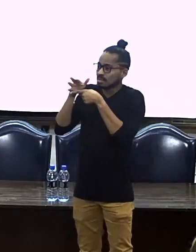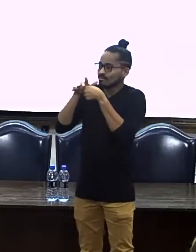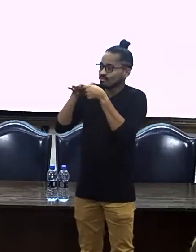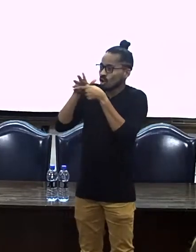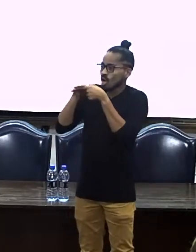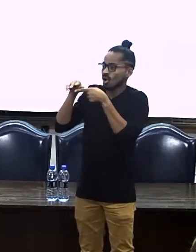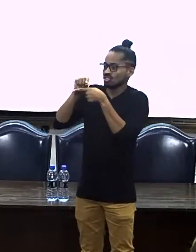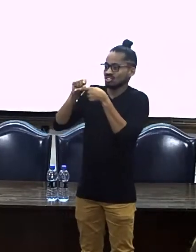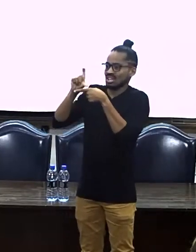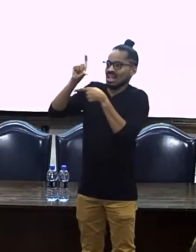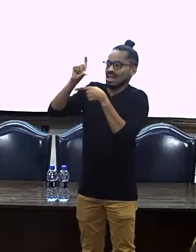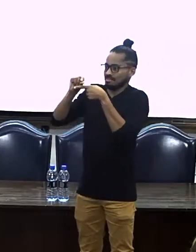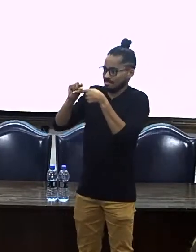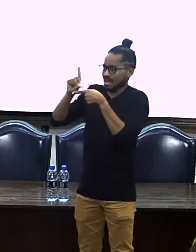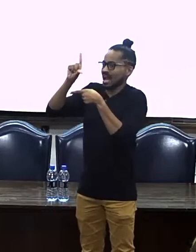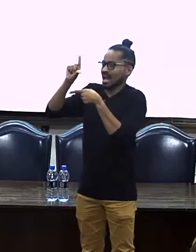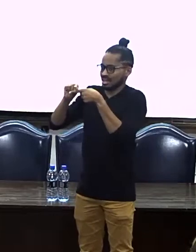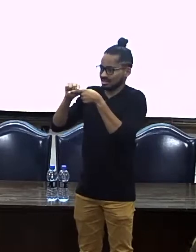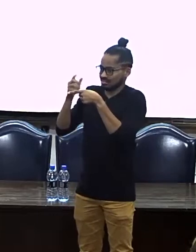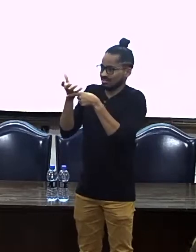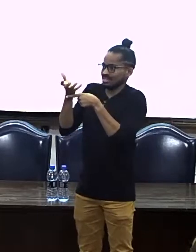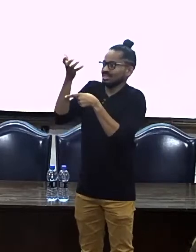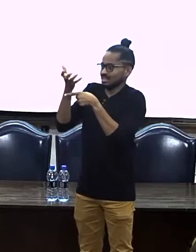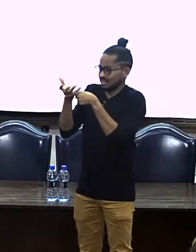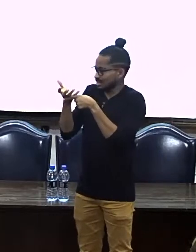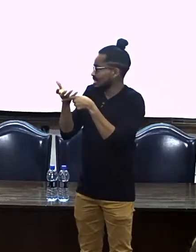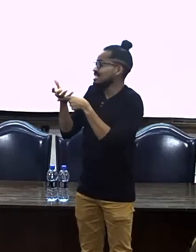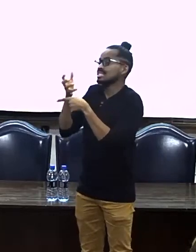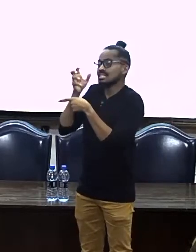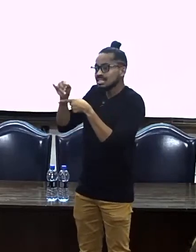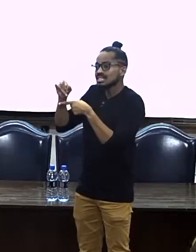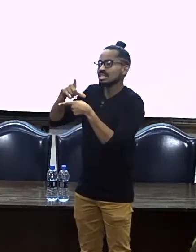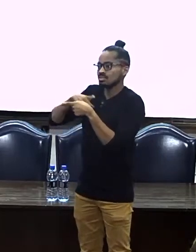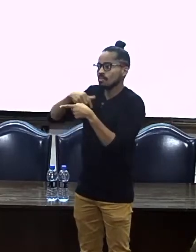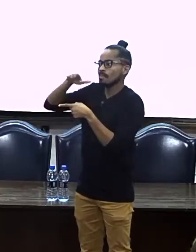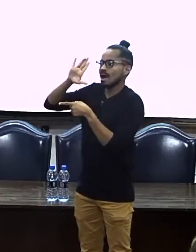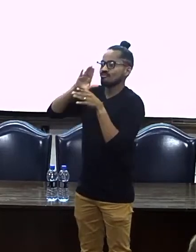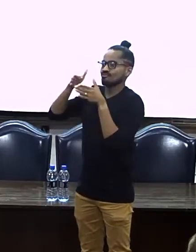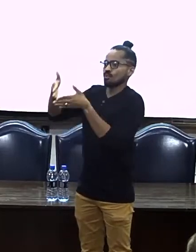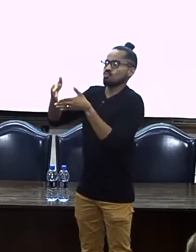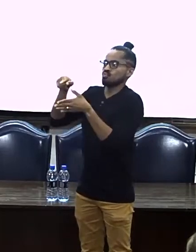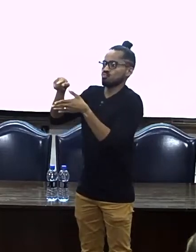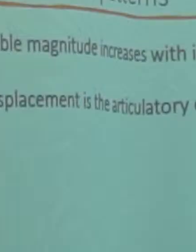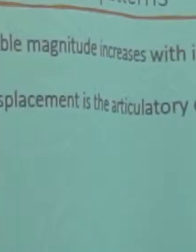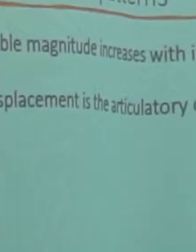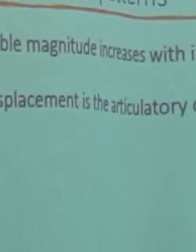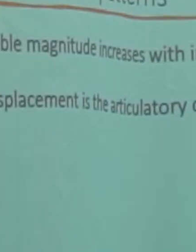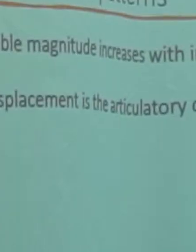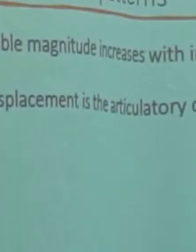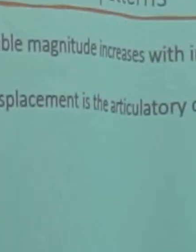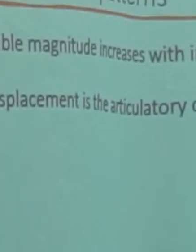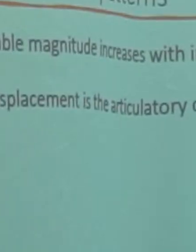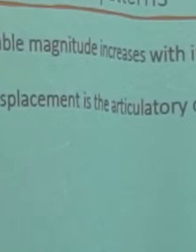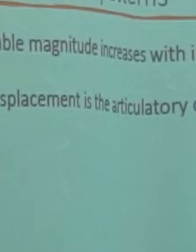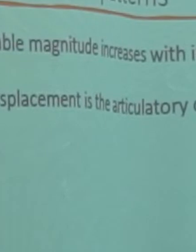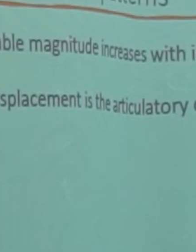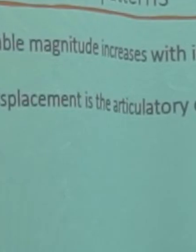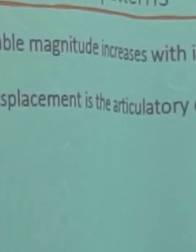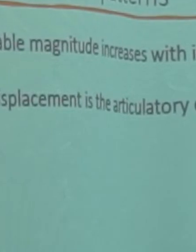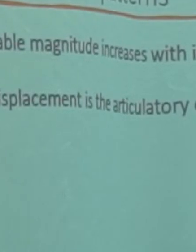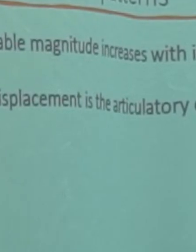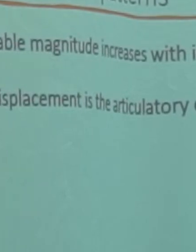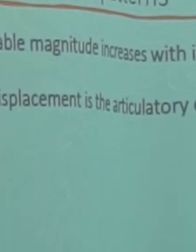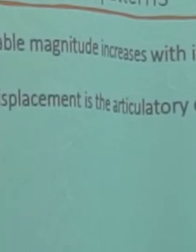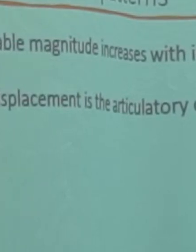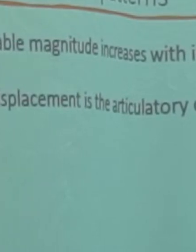magnitude increases with increased sentence stress. 2, the amount of jaw